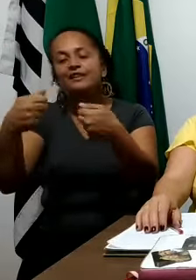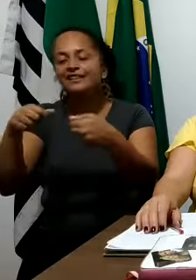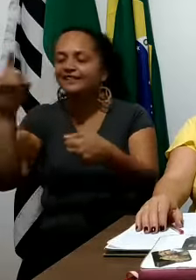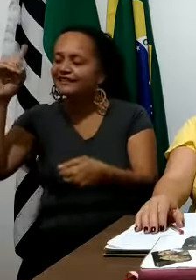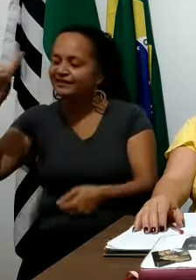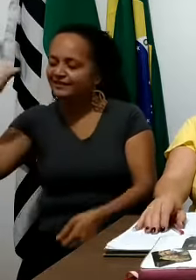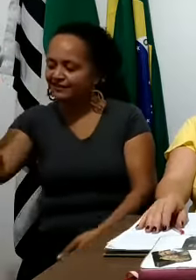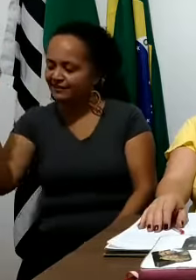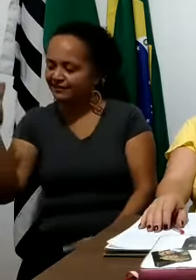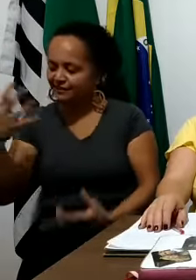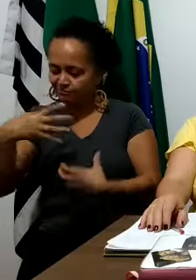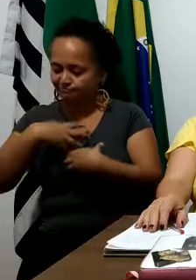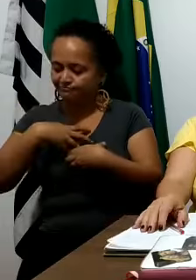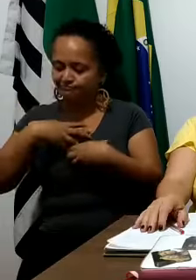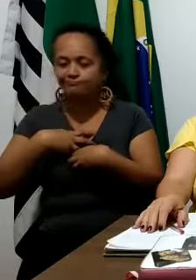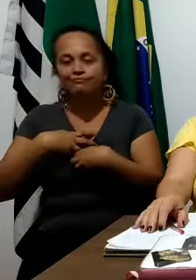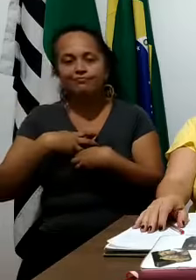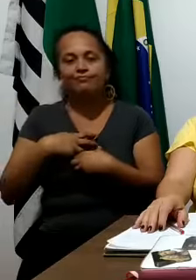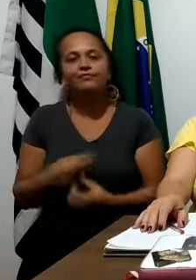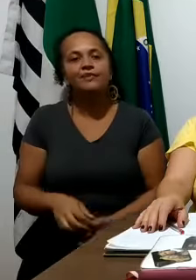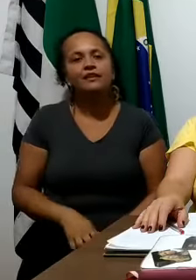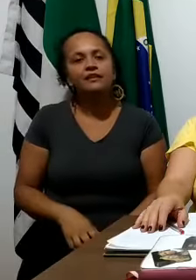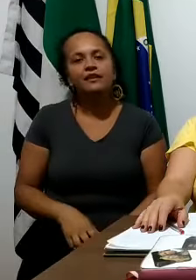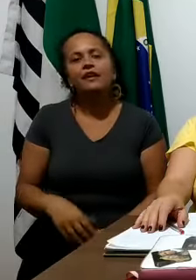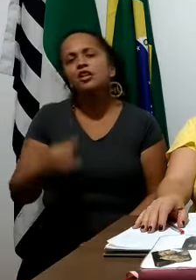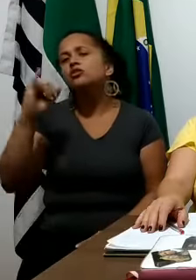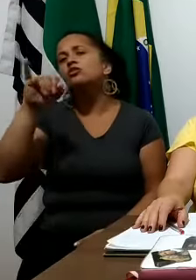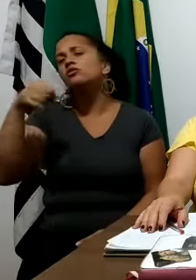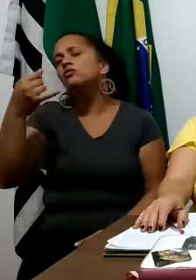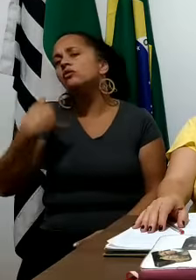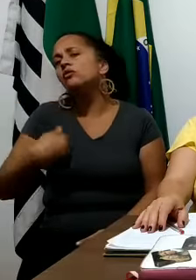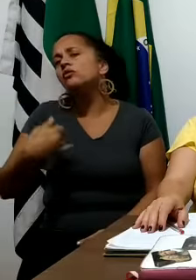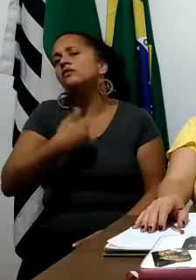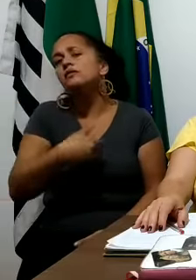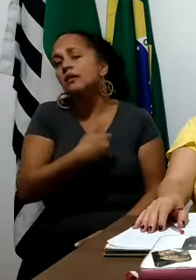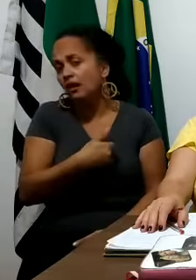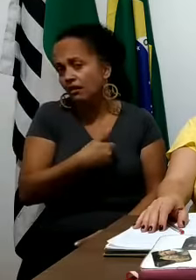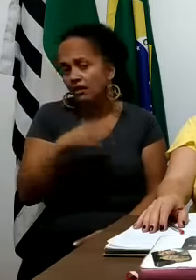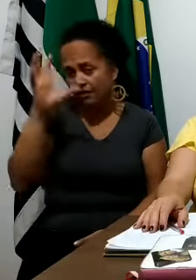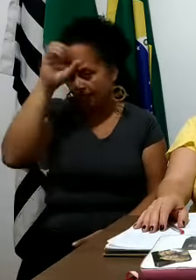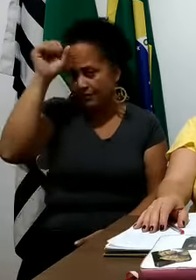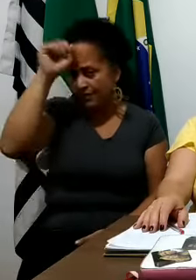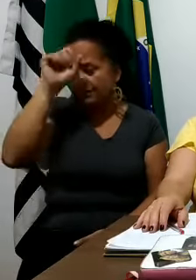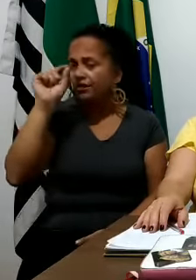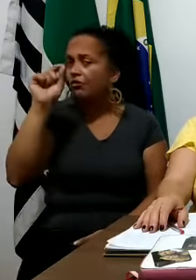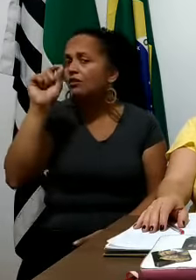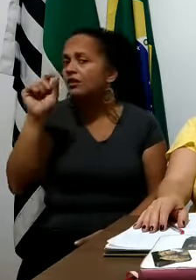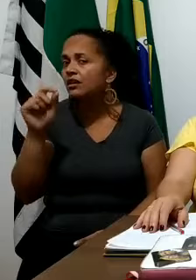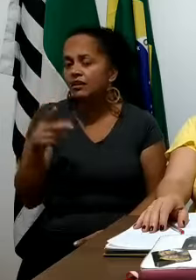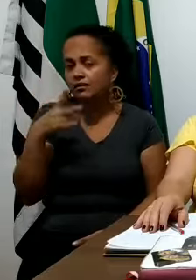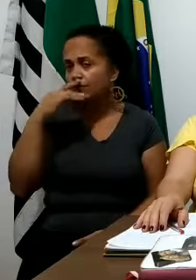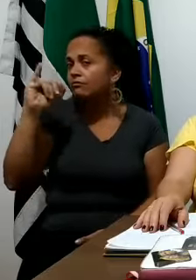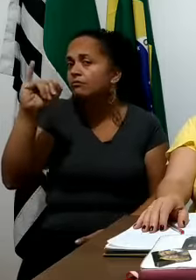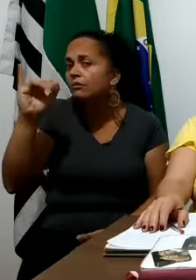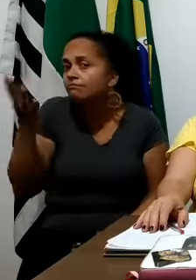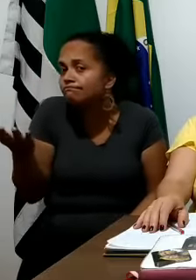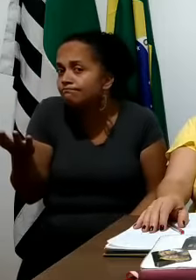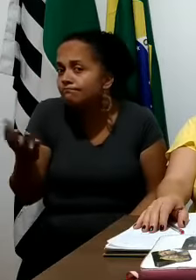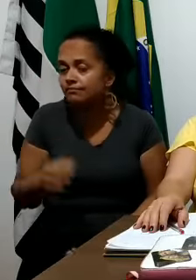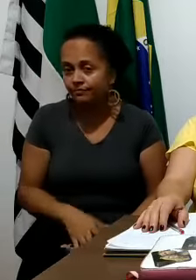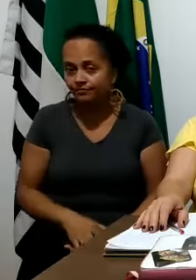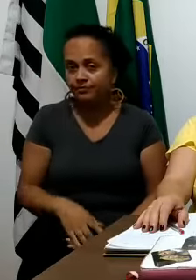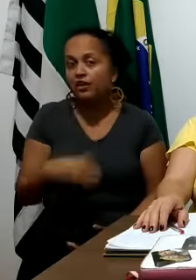essa transferência. O que ele aprendeu com o pai dele? Nossa, ele aprendeu muitas coisas, né? Porque ele, embora